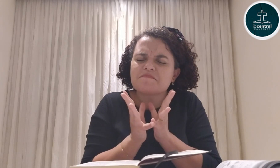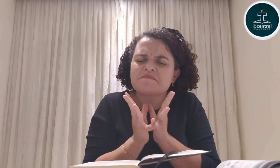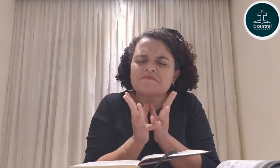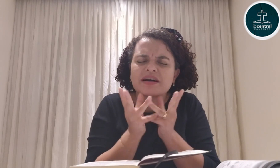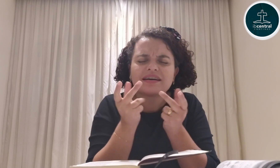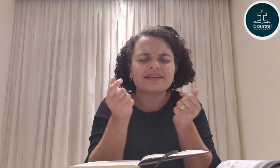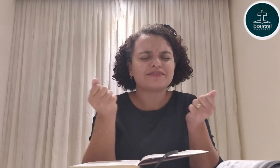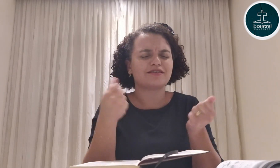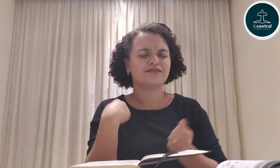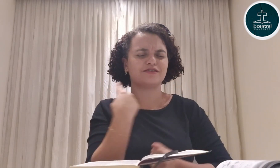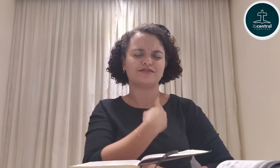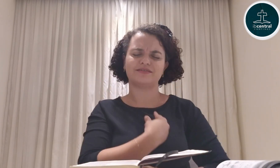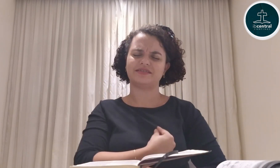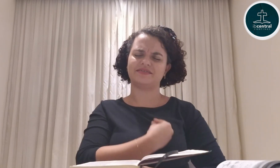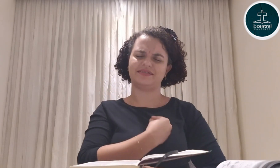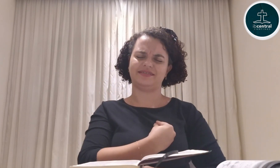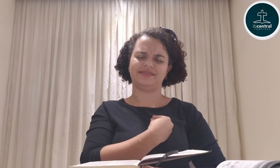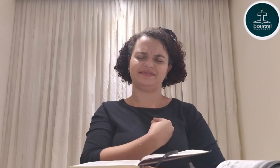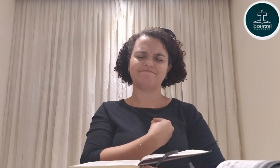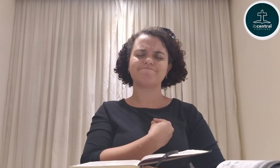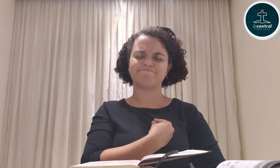conhecer as maravilhas da tua palavra.